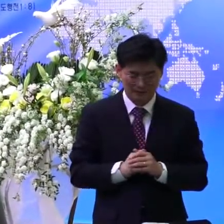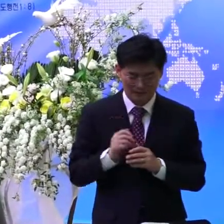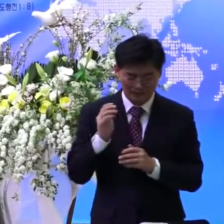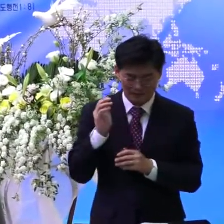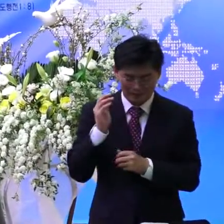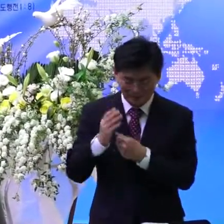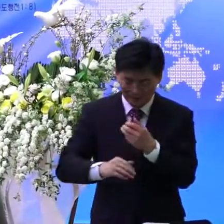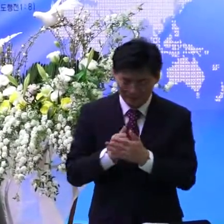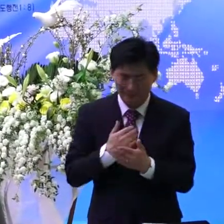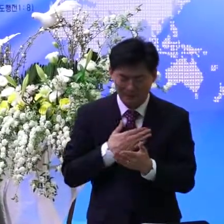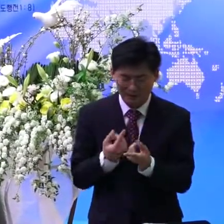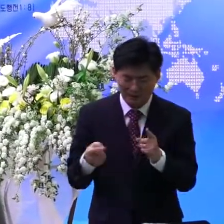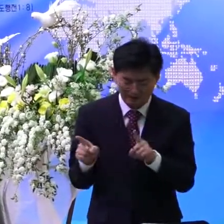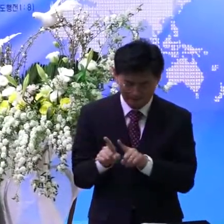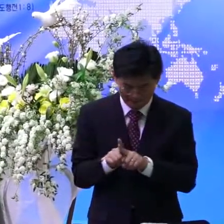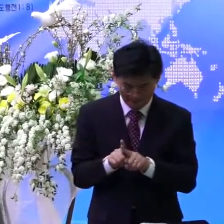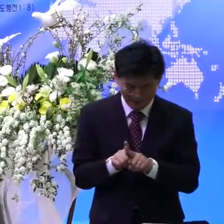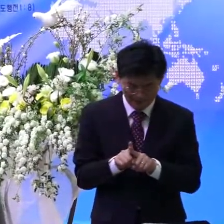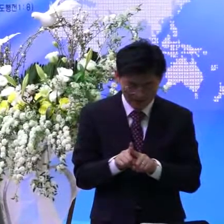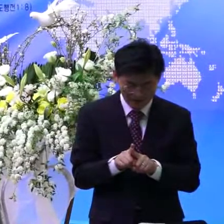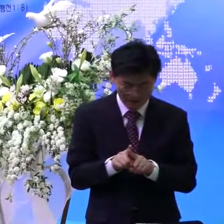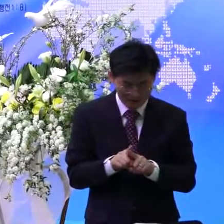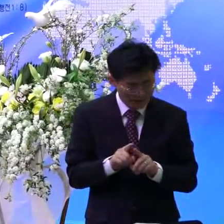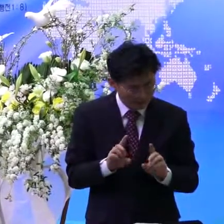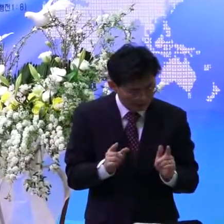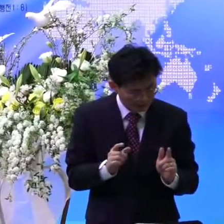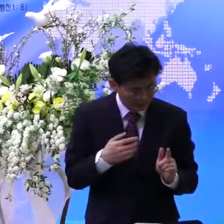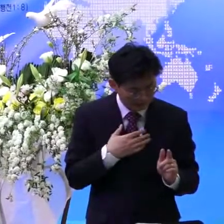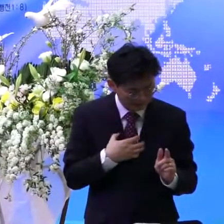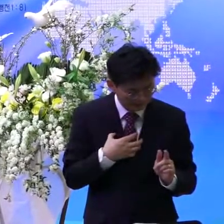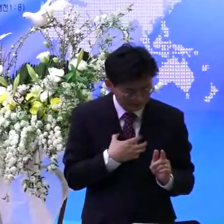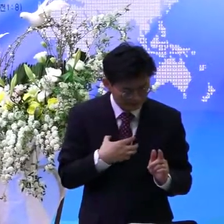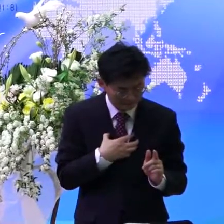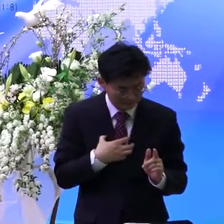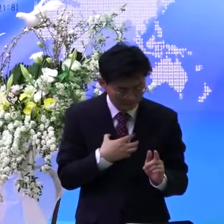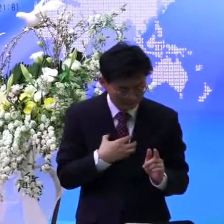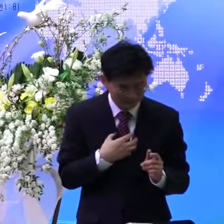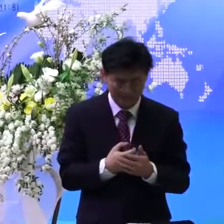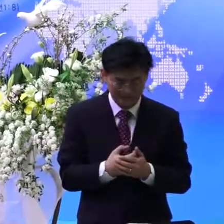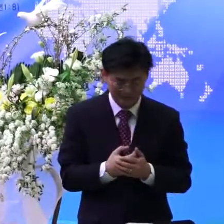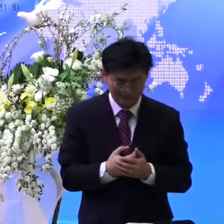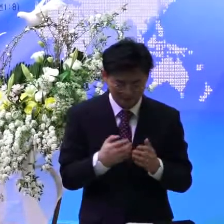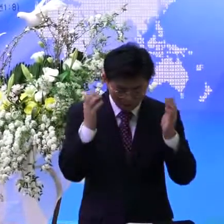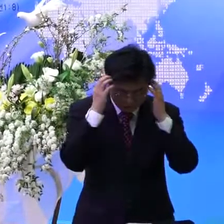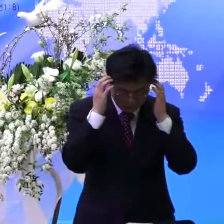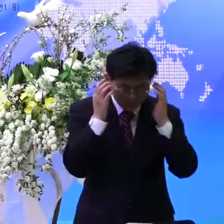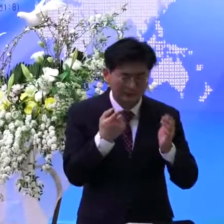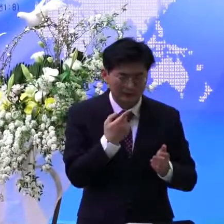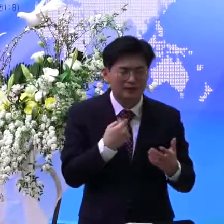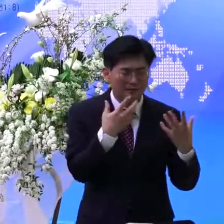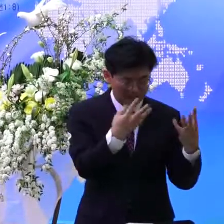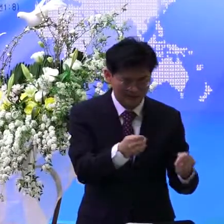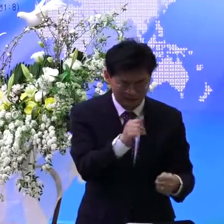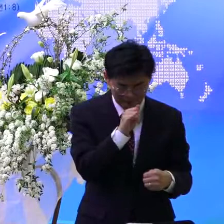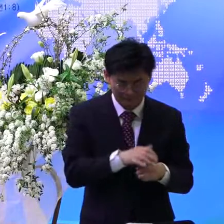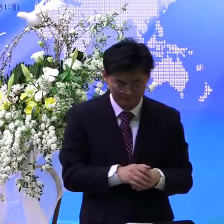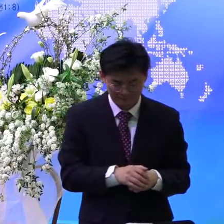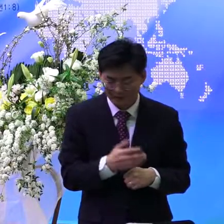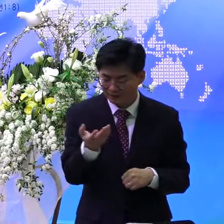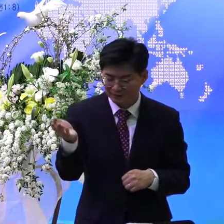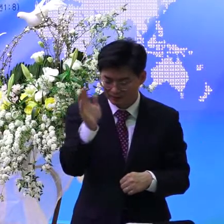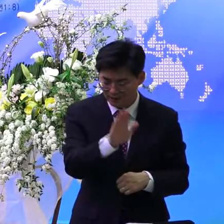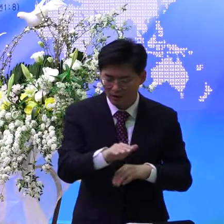하나님이 나와 함께 계시는 것 같지 않아서 눈물을 흘리고 고통스러워할 때가 얼마나 많았는지 모릅니다.